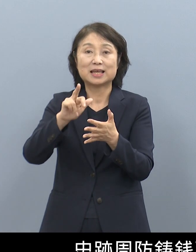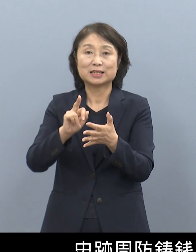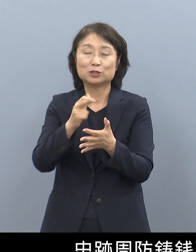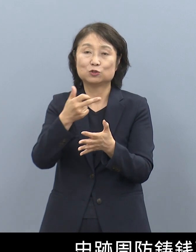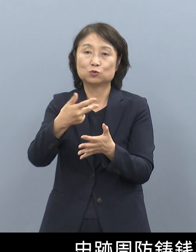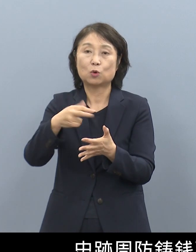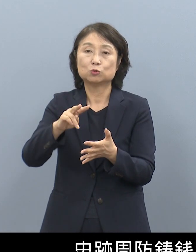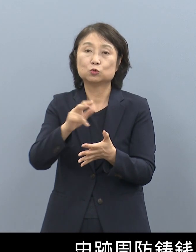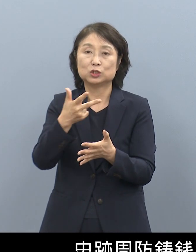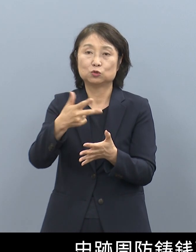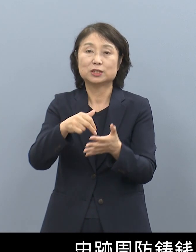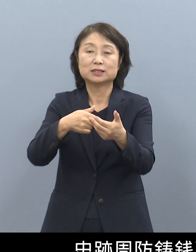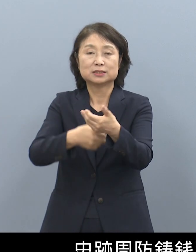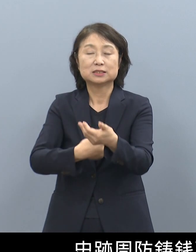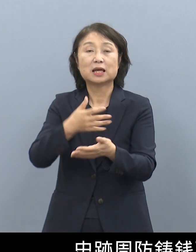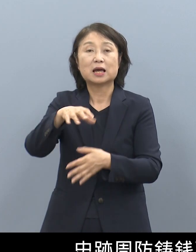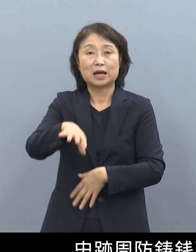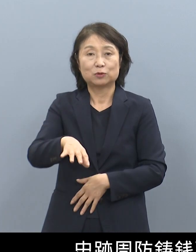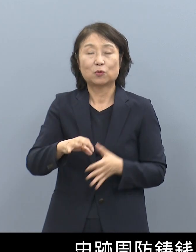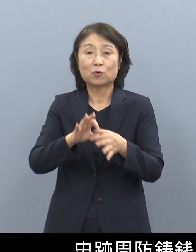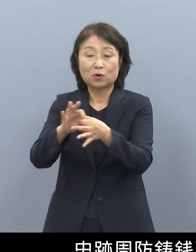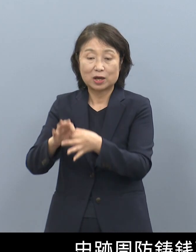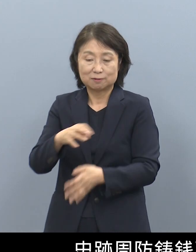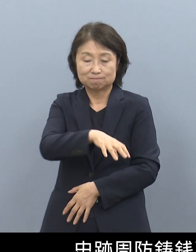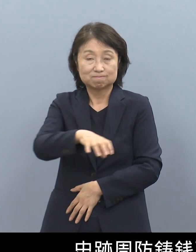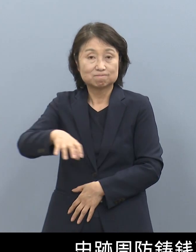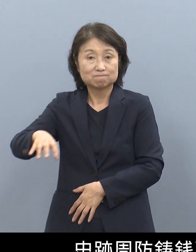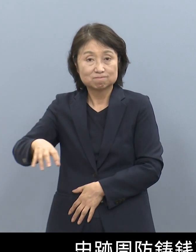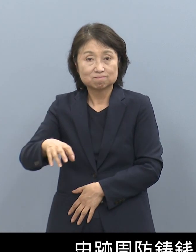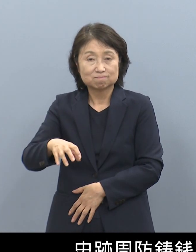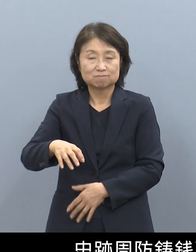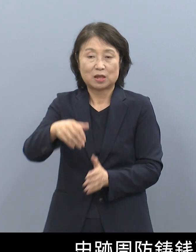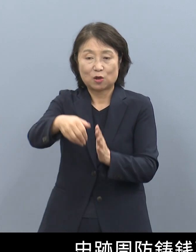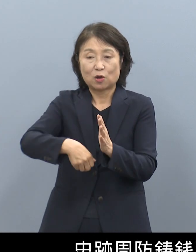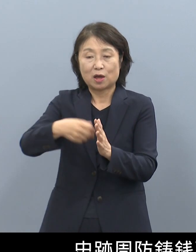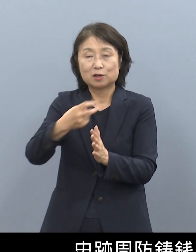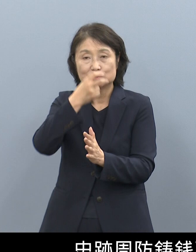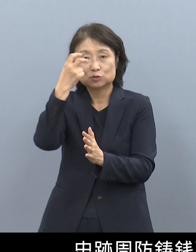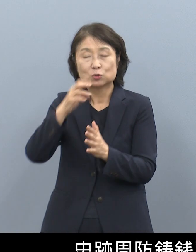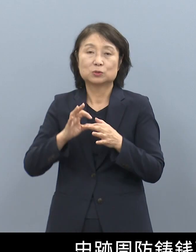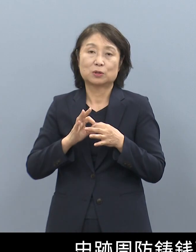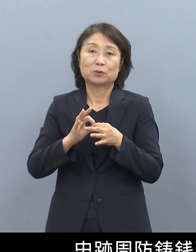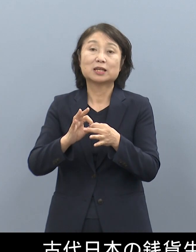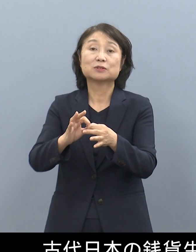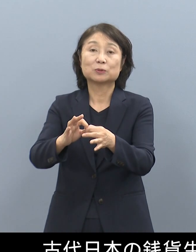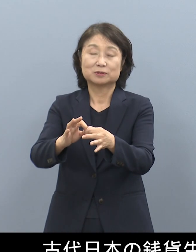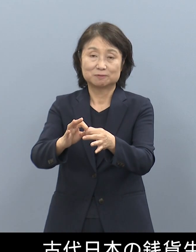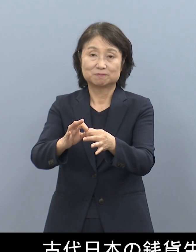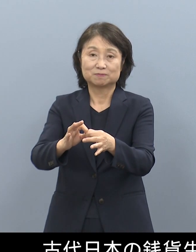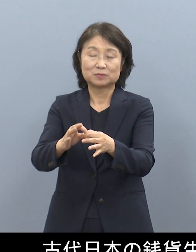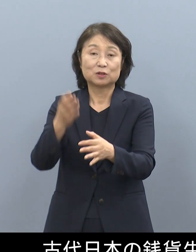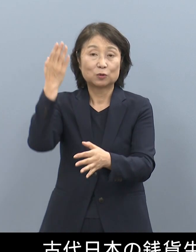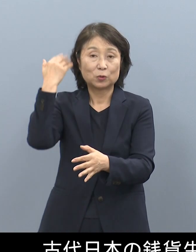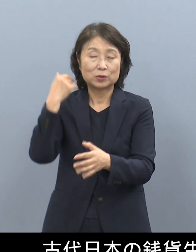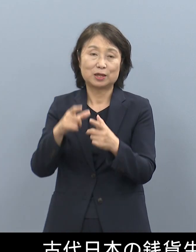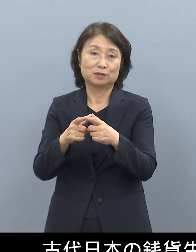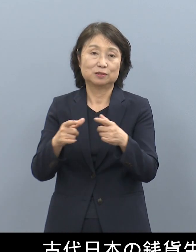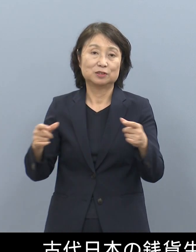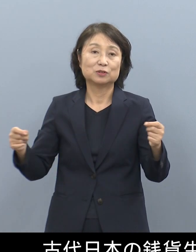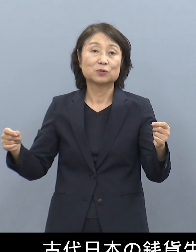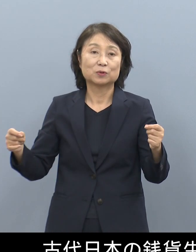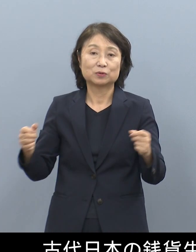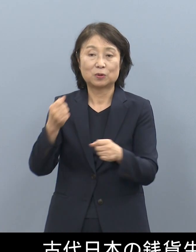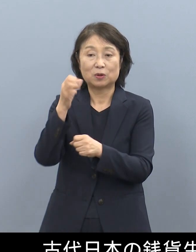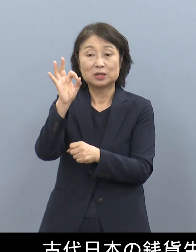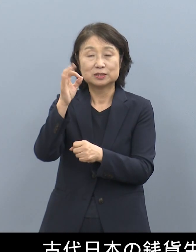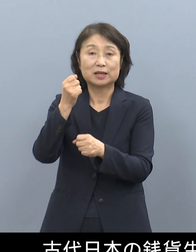樹泉市跡やその関連遺跡において発掘調査等を継続いたしまして、古代日本の銑貨